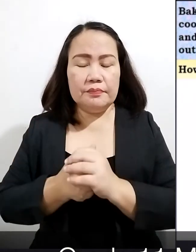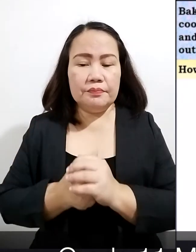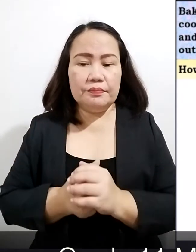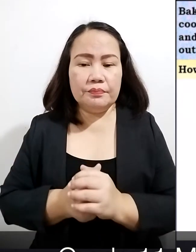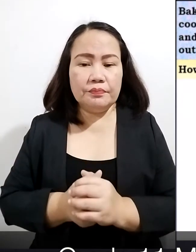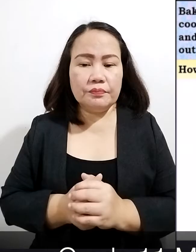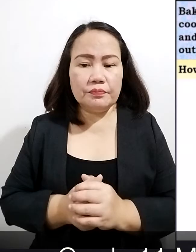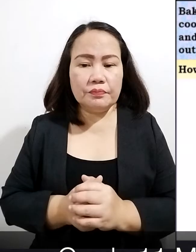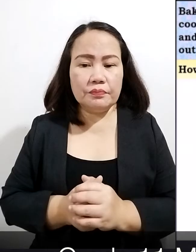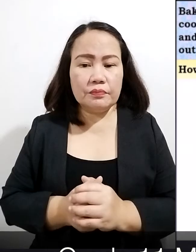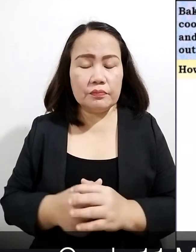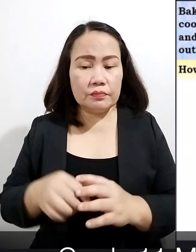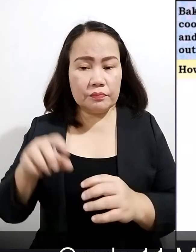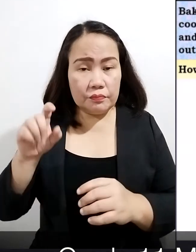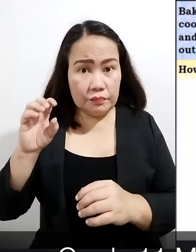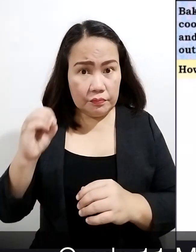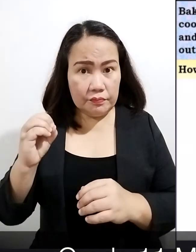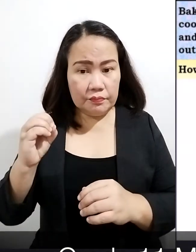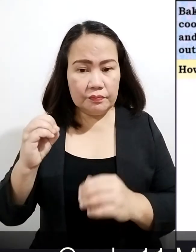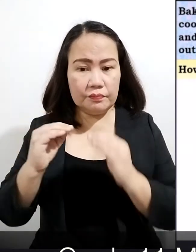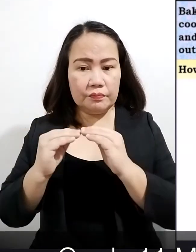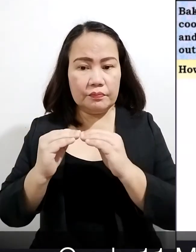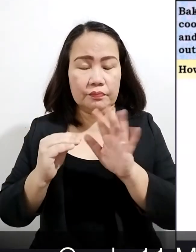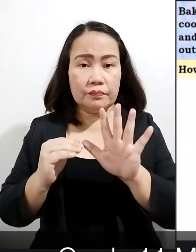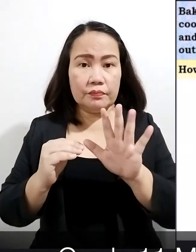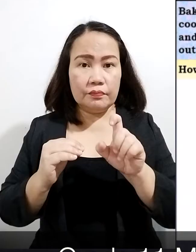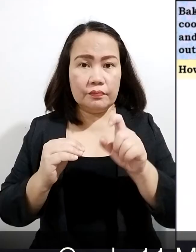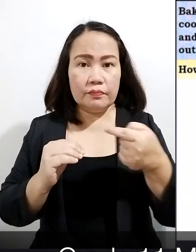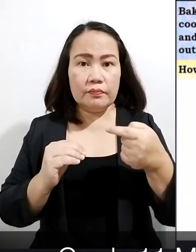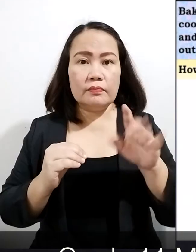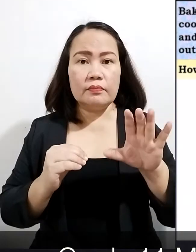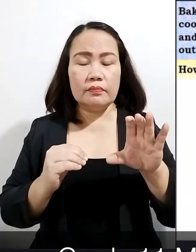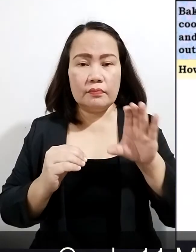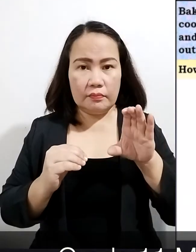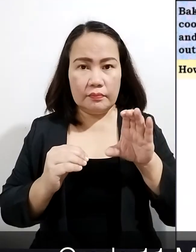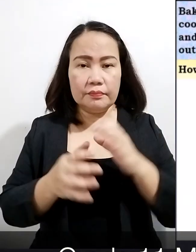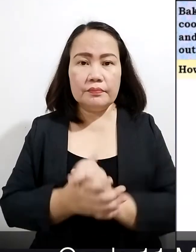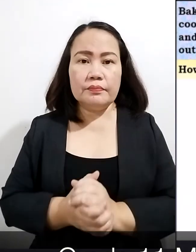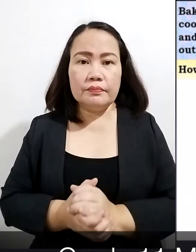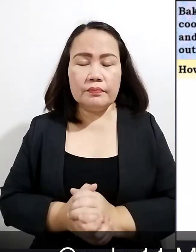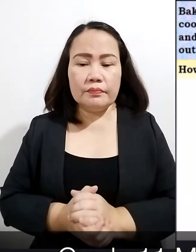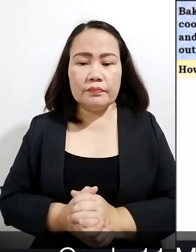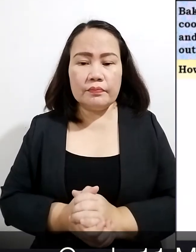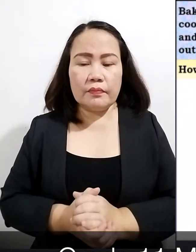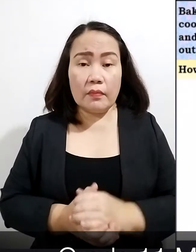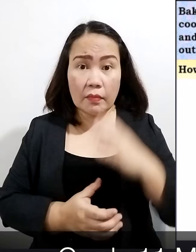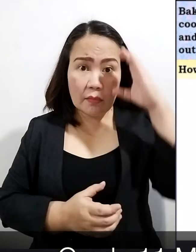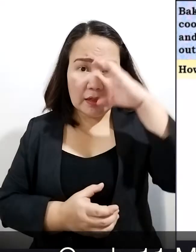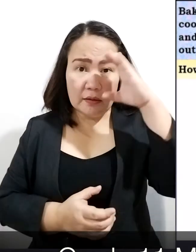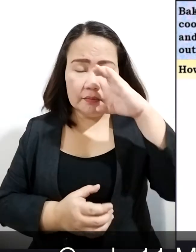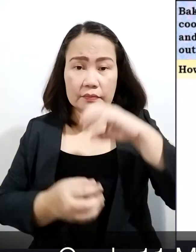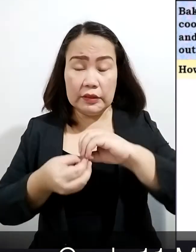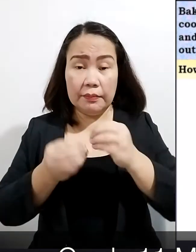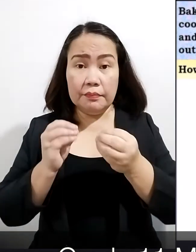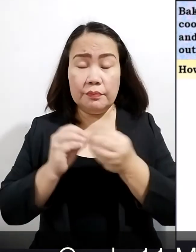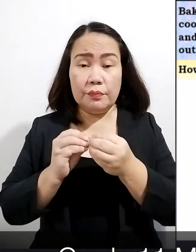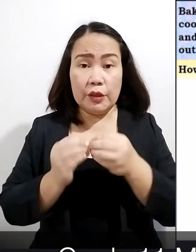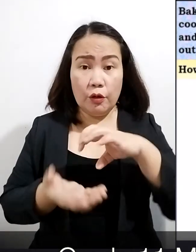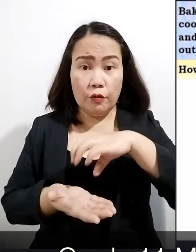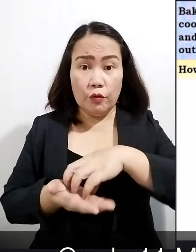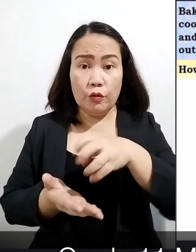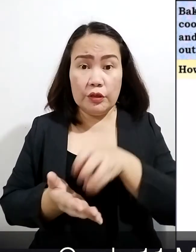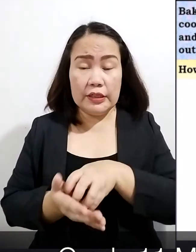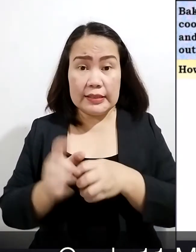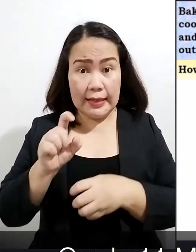ng 0. Ayan, so 0 equals 5X minus 500. Ang hinahanap ay number